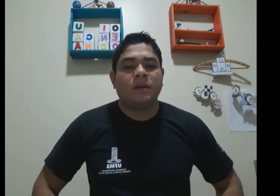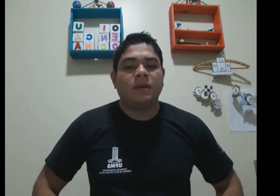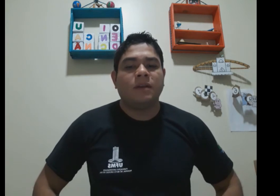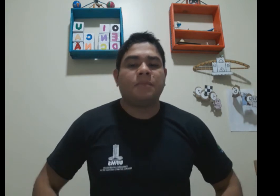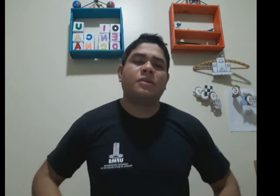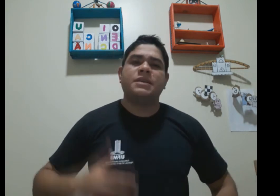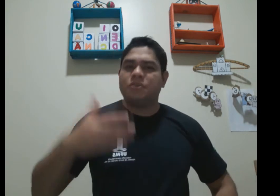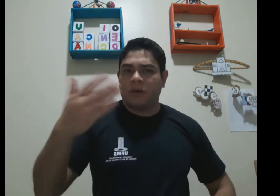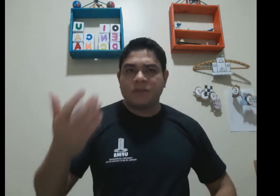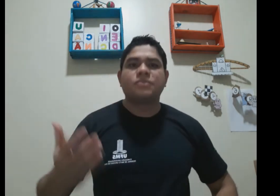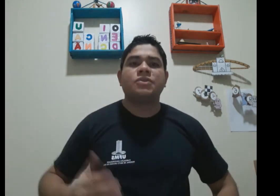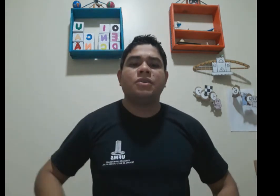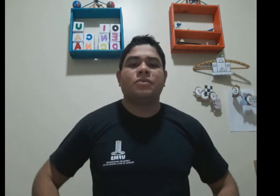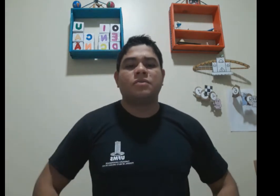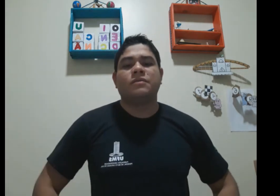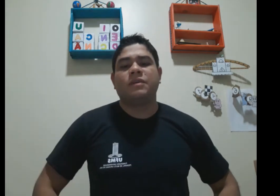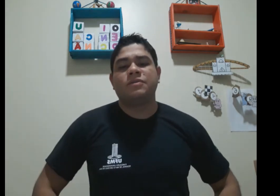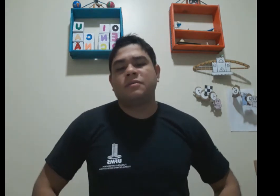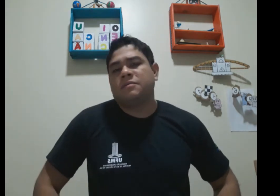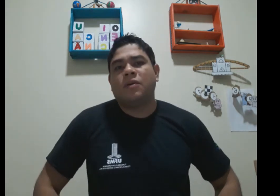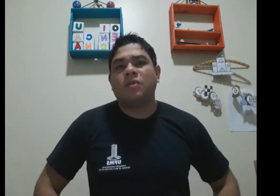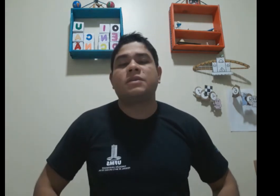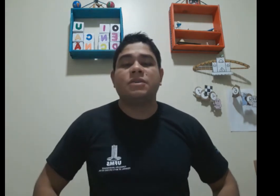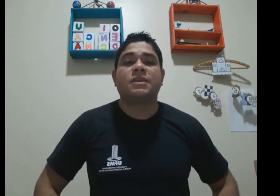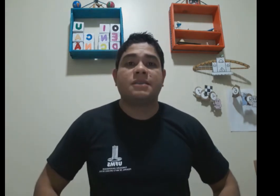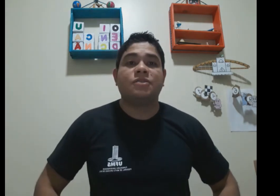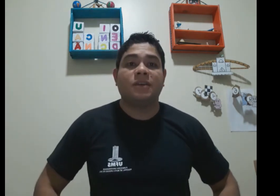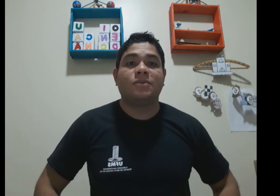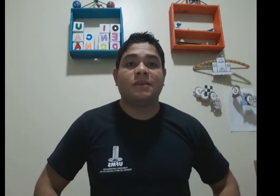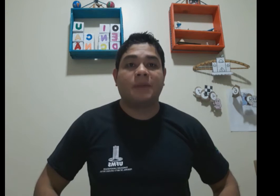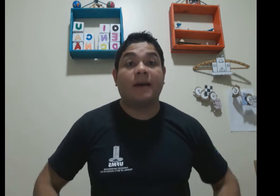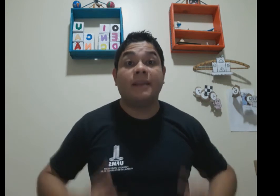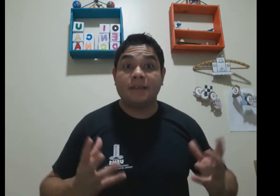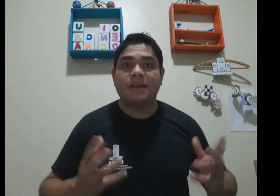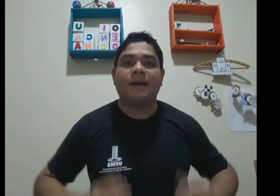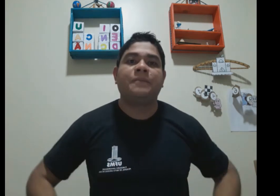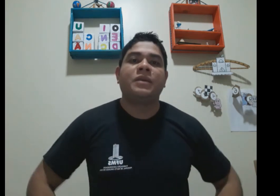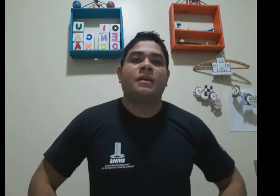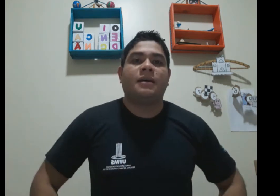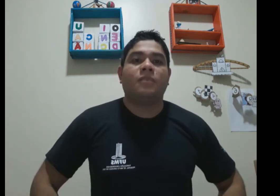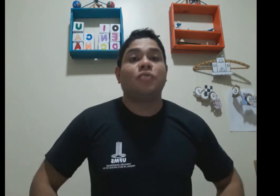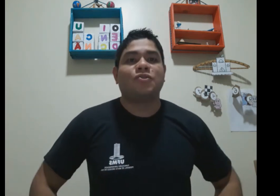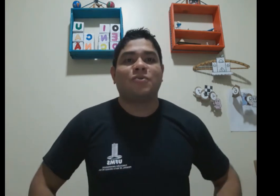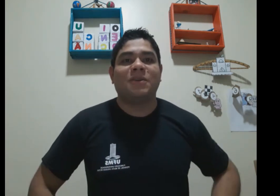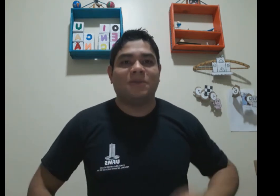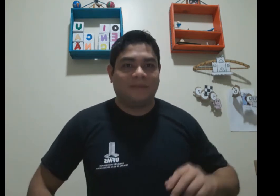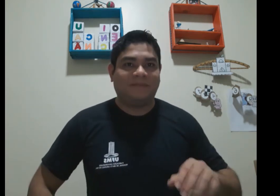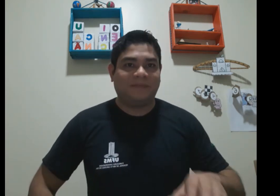E depois a gente pode discutir em outro vídeo uma outra indicação de leitura para adensar o nosso conteúdo. Tudo